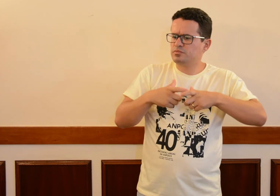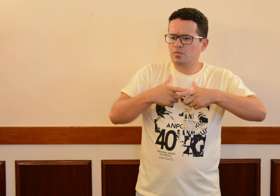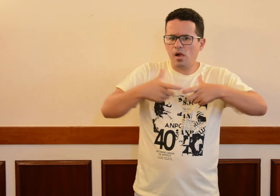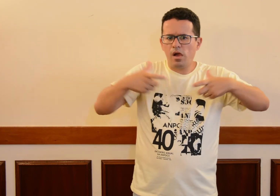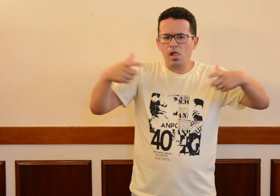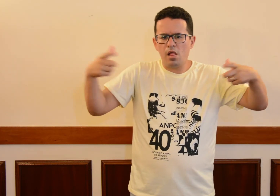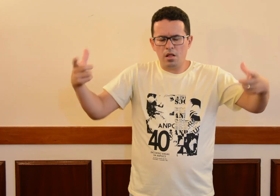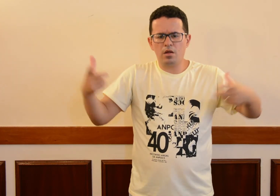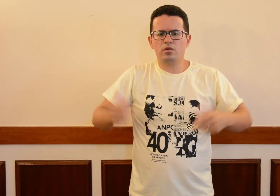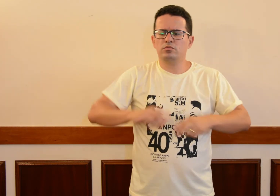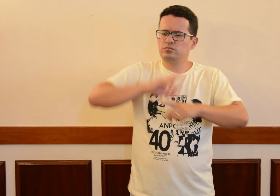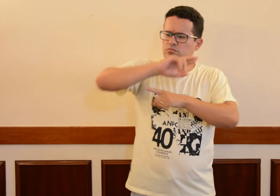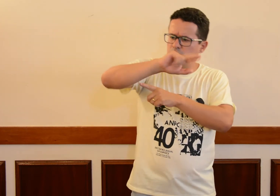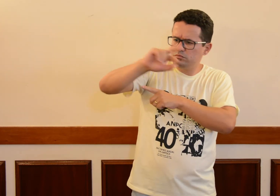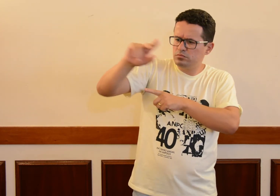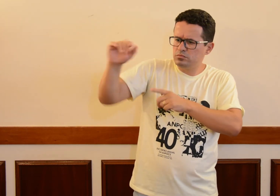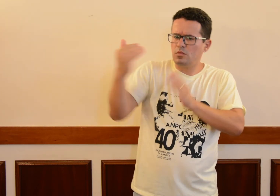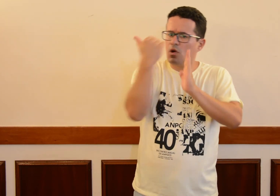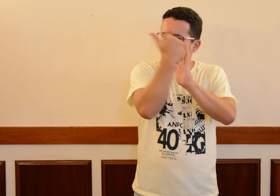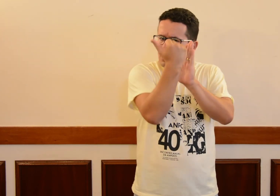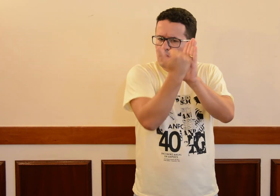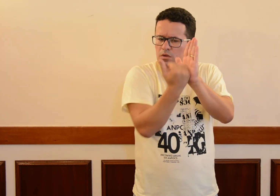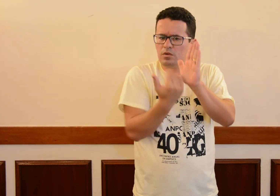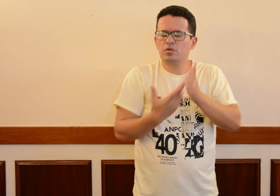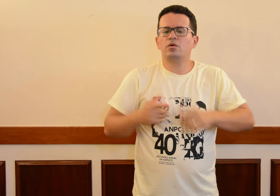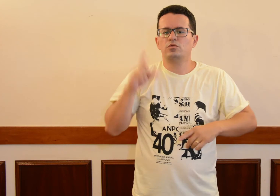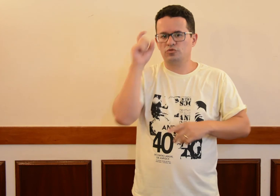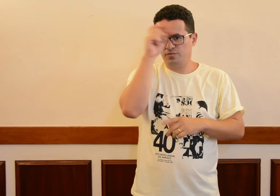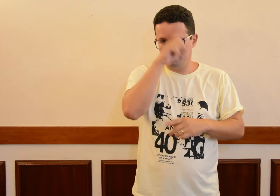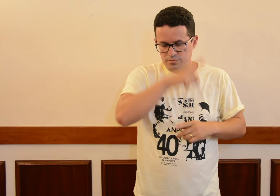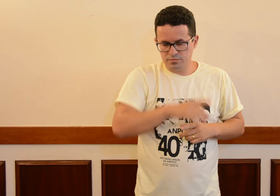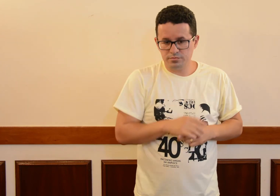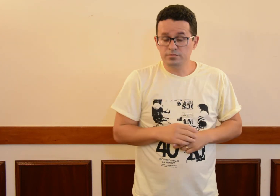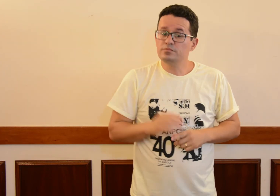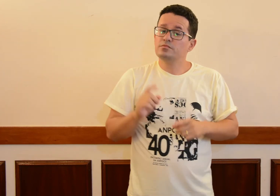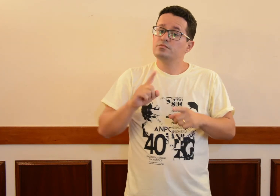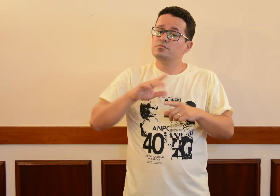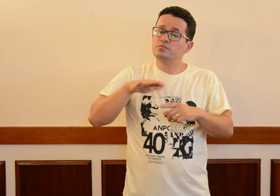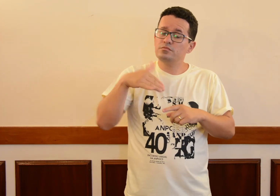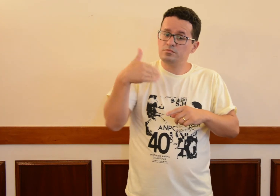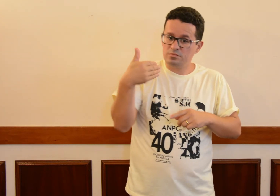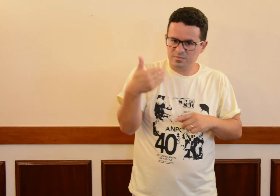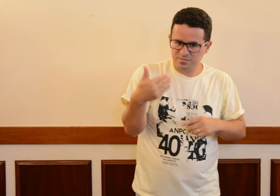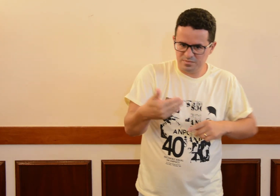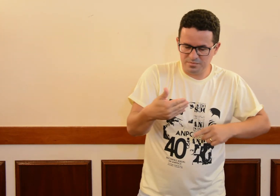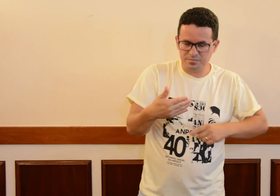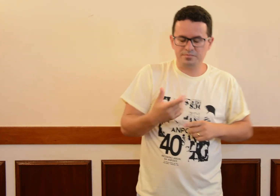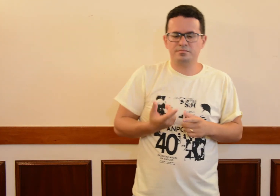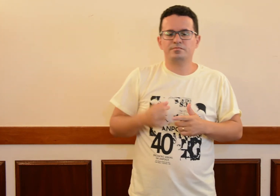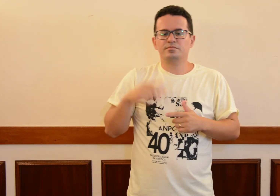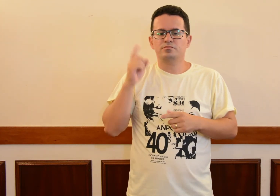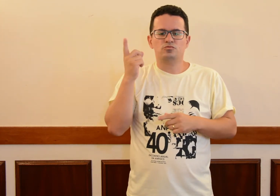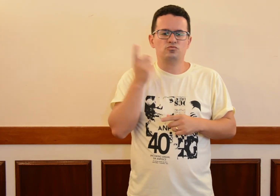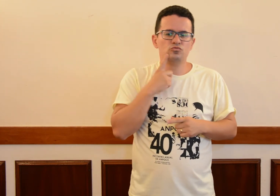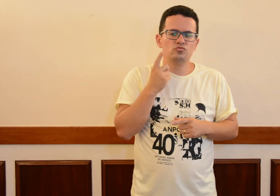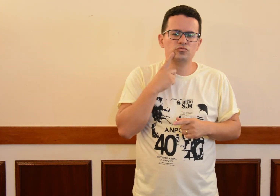formas e graus de comprometimento. No entanto, o que parece pesar no cotidiano que presenciei, em